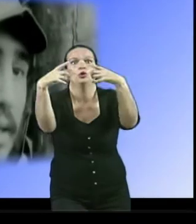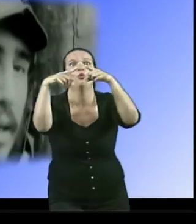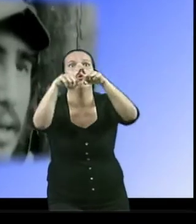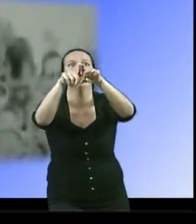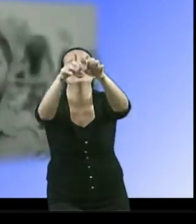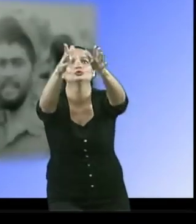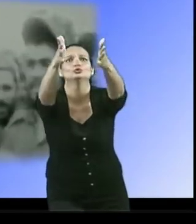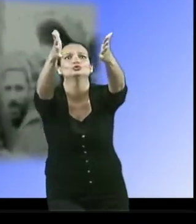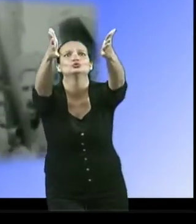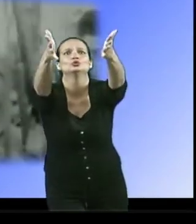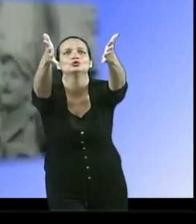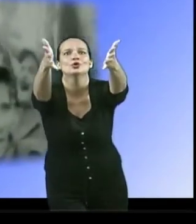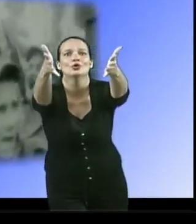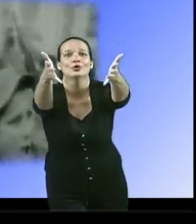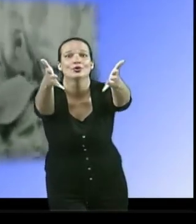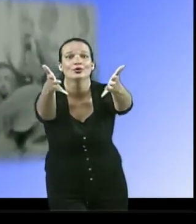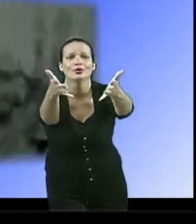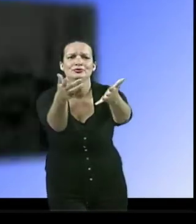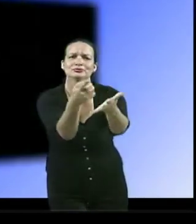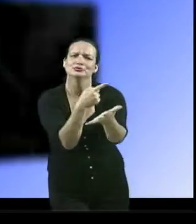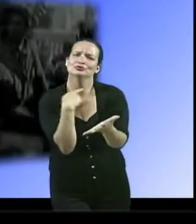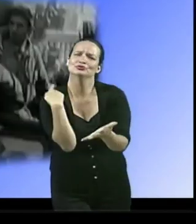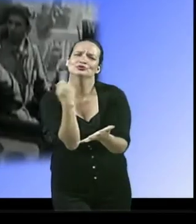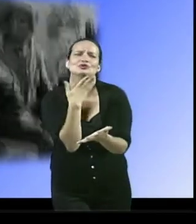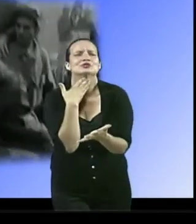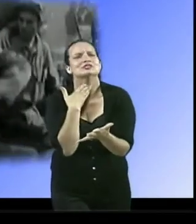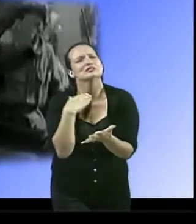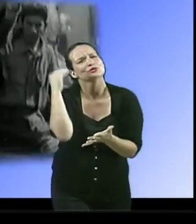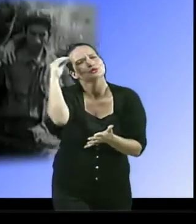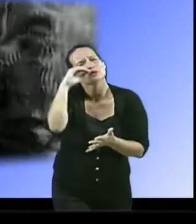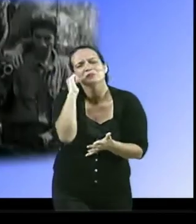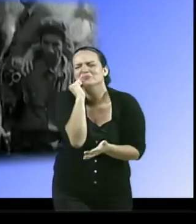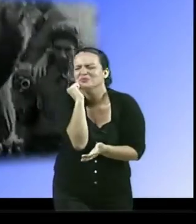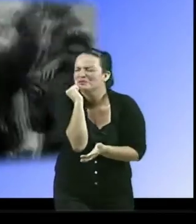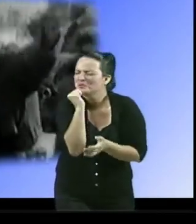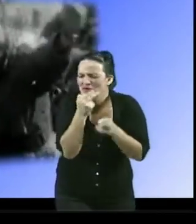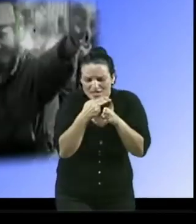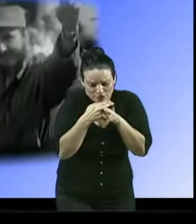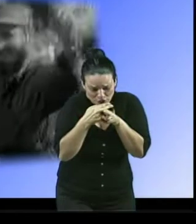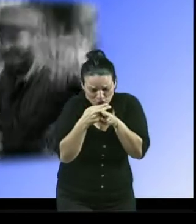acompañan. ¿Cómo anhelaremos tus